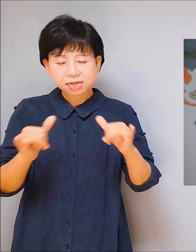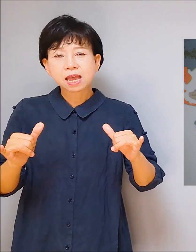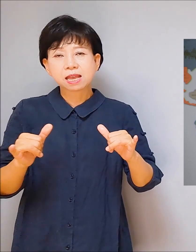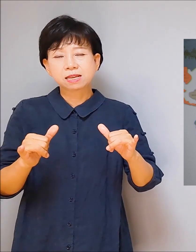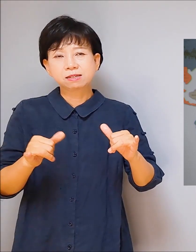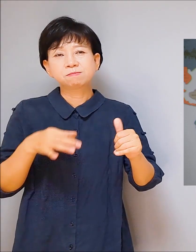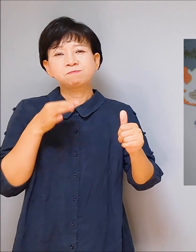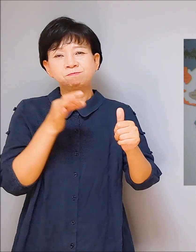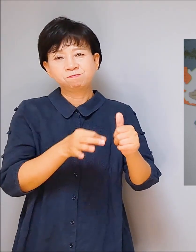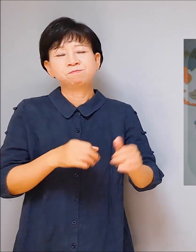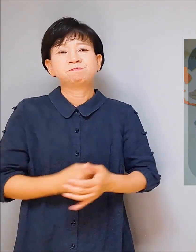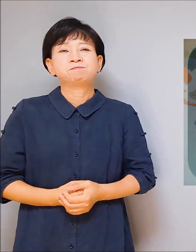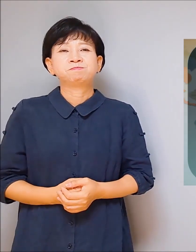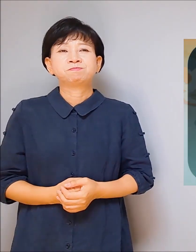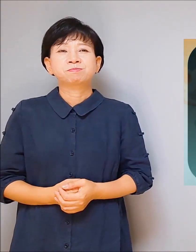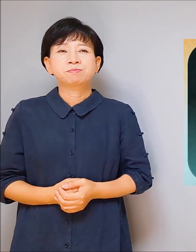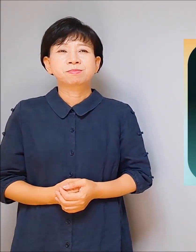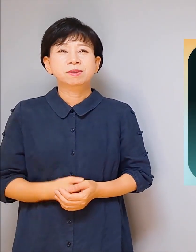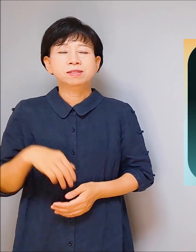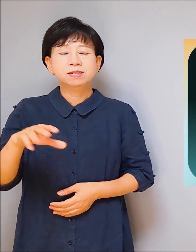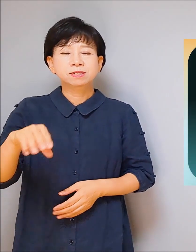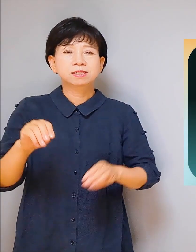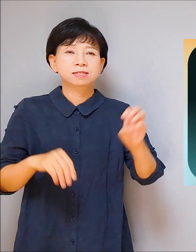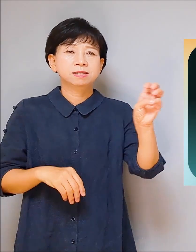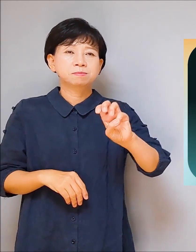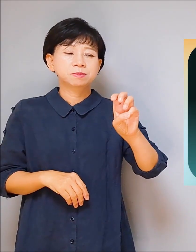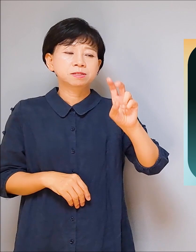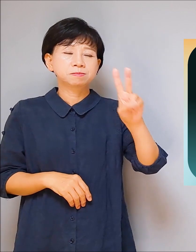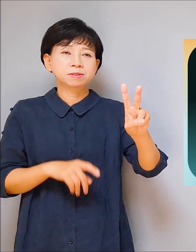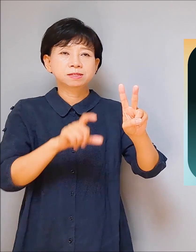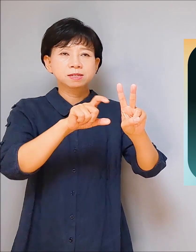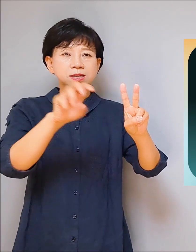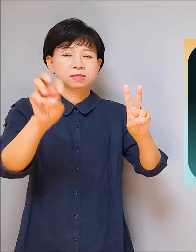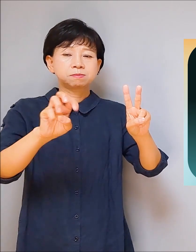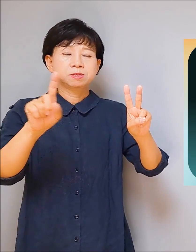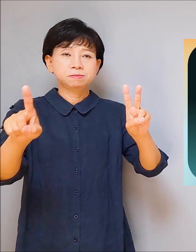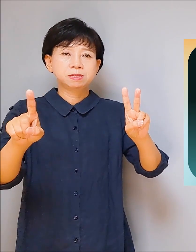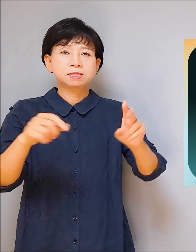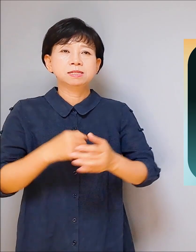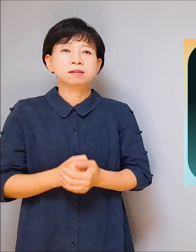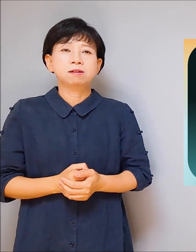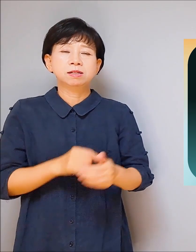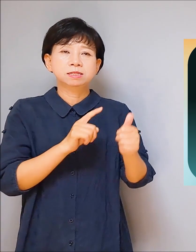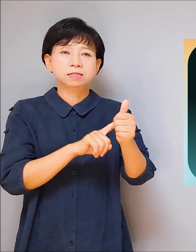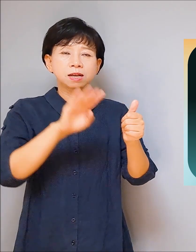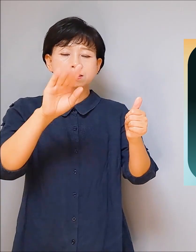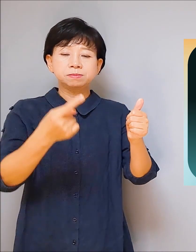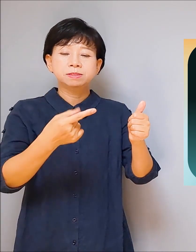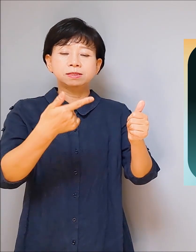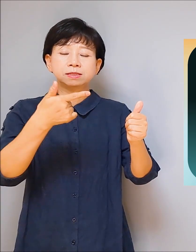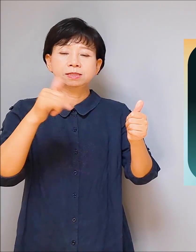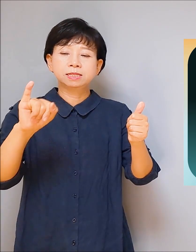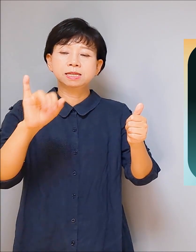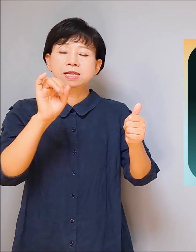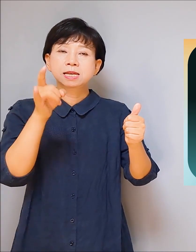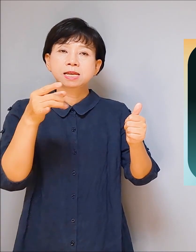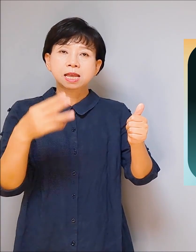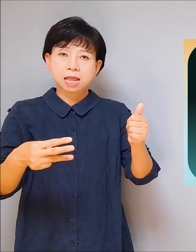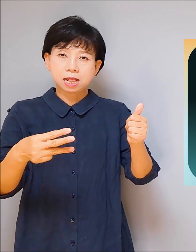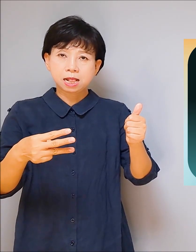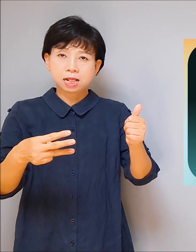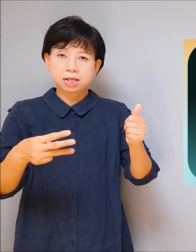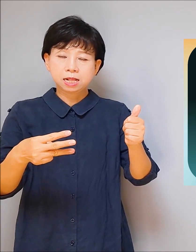창세기 32장 31절 말씀에 그가 분이엘을 지날 때에, 이 분이엘은